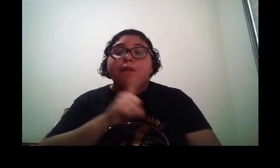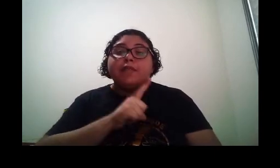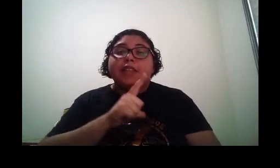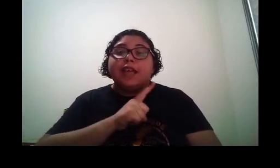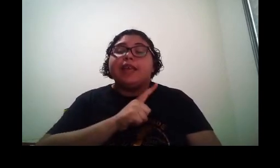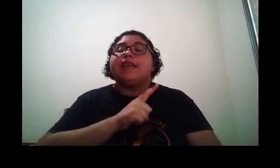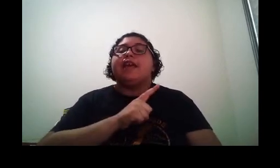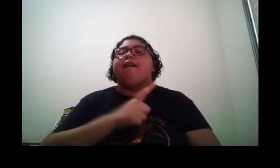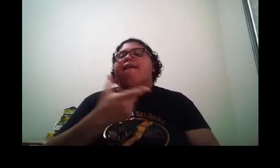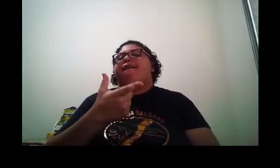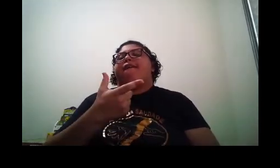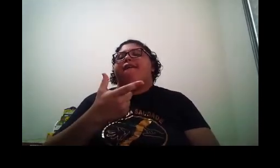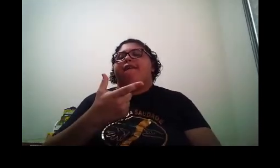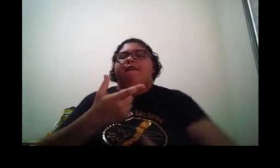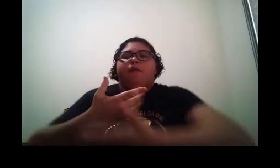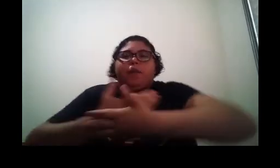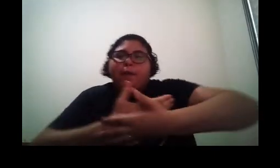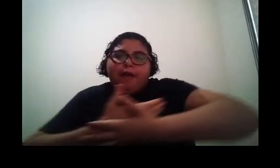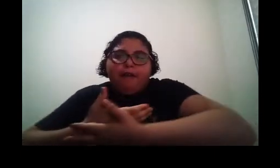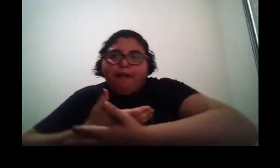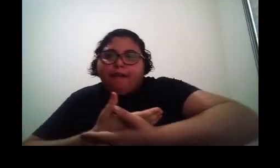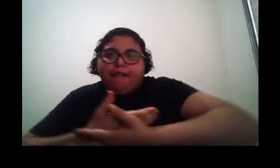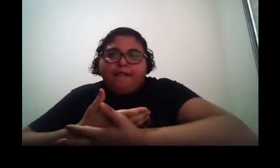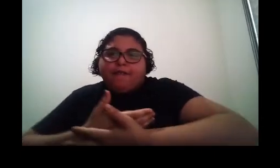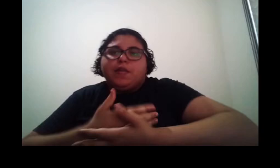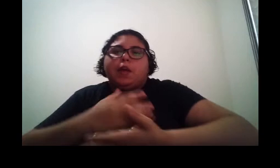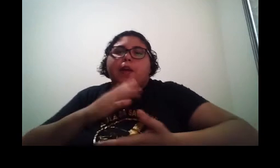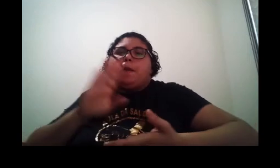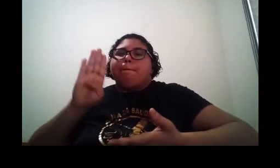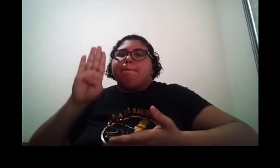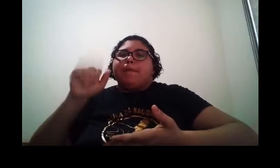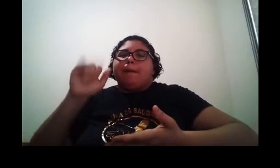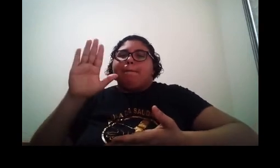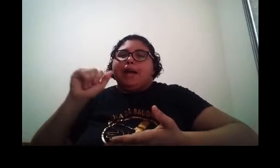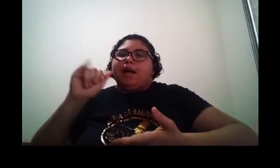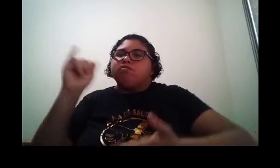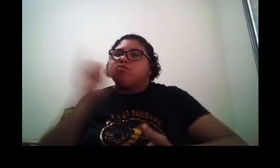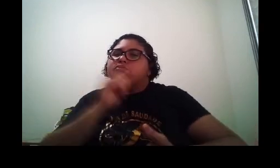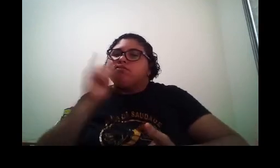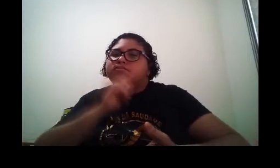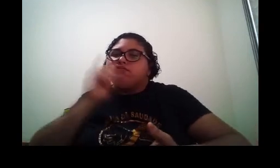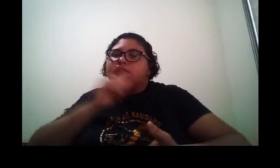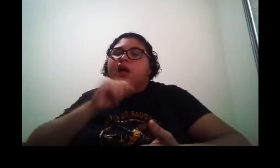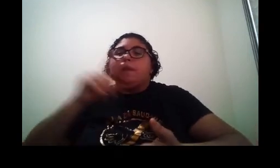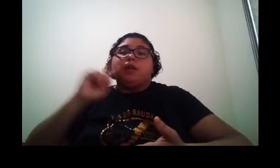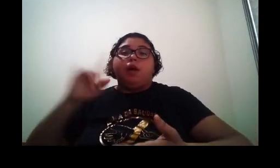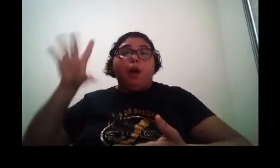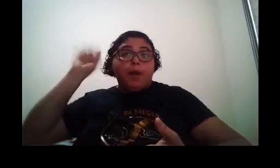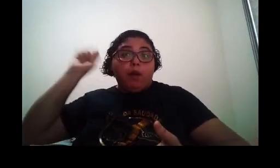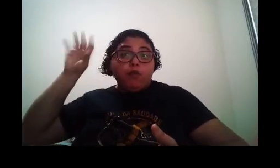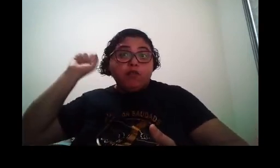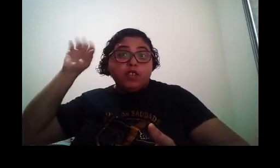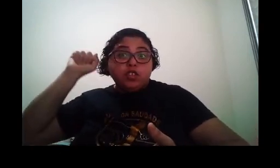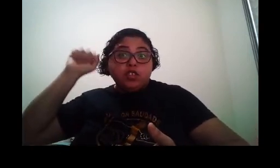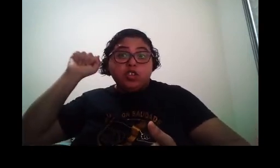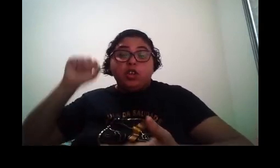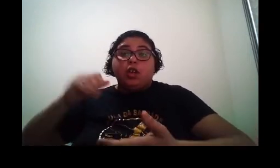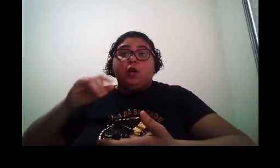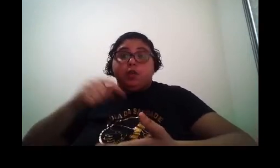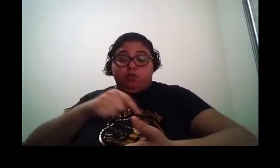um bebê, né? A babá eletrônica, vocês conhecem? Para ouvintes, o que acontece na prática? Eu